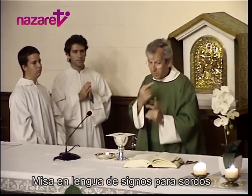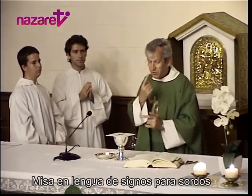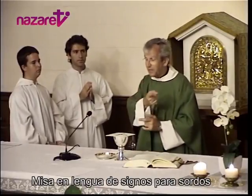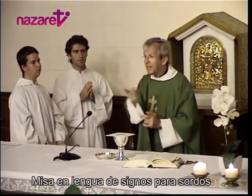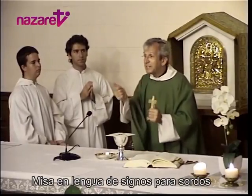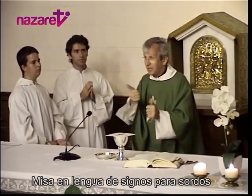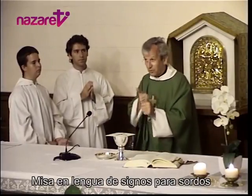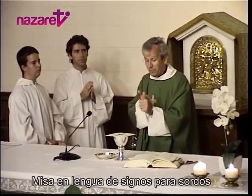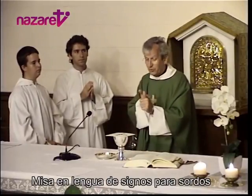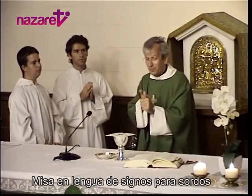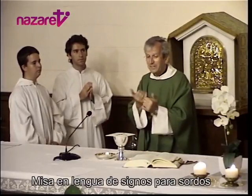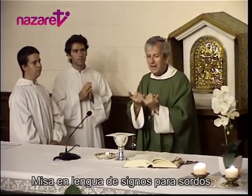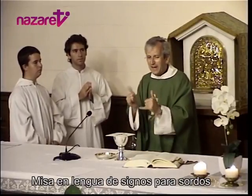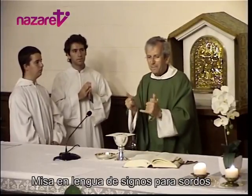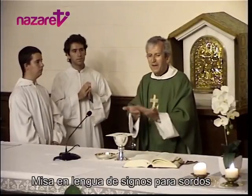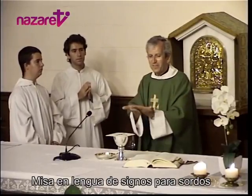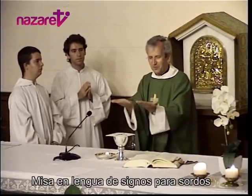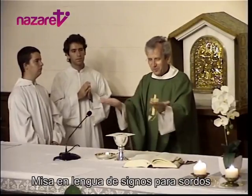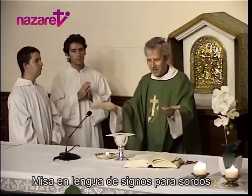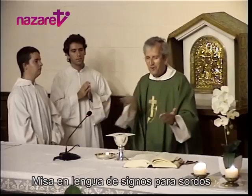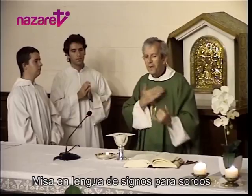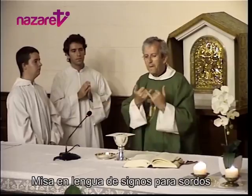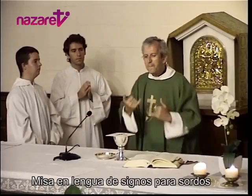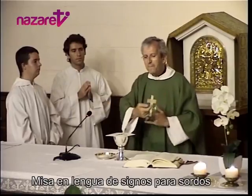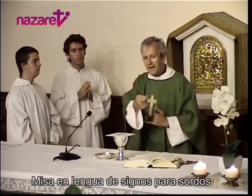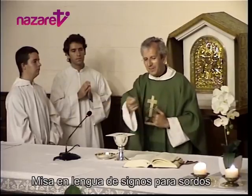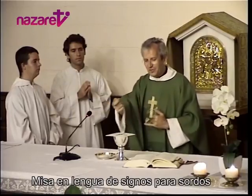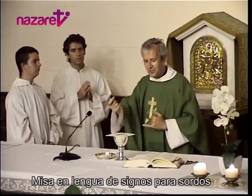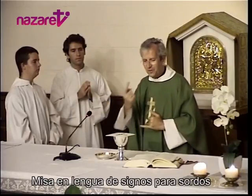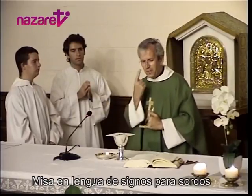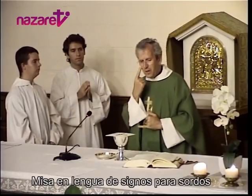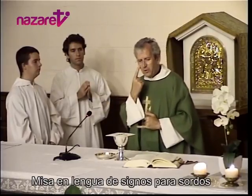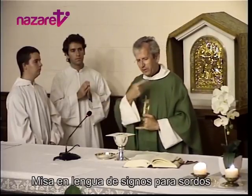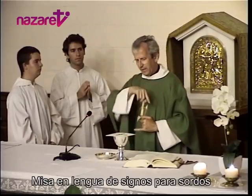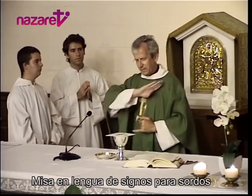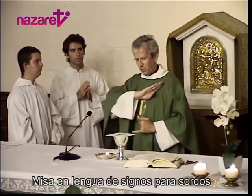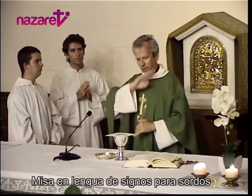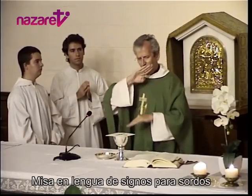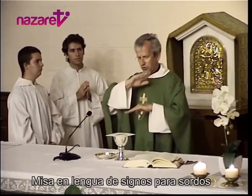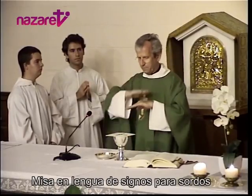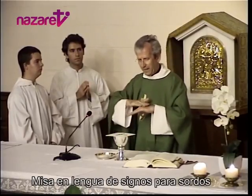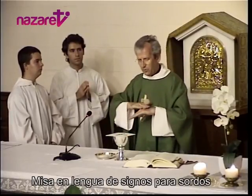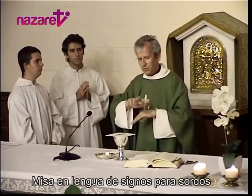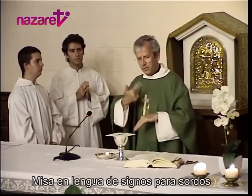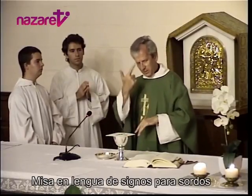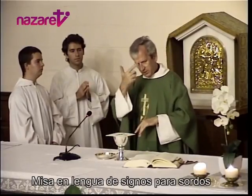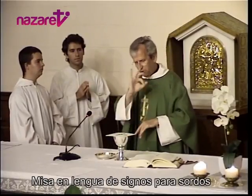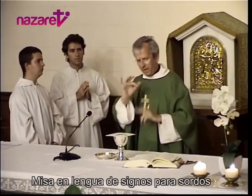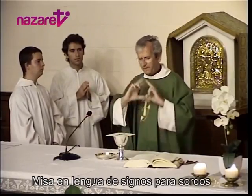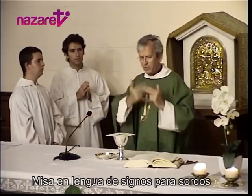Jesucristo, que dijiste a tus apóstoles: la paz os dejo, mi paz os doy. No tengas en cuenta nuestros pecados, sino la fe de toda